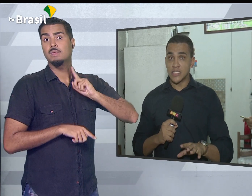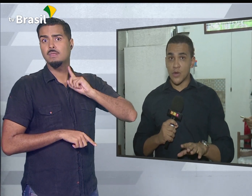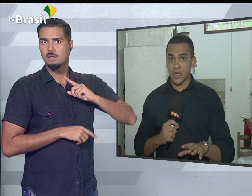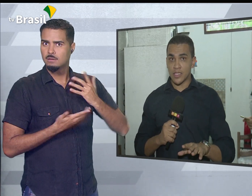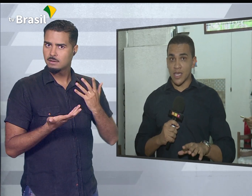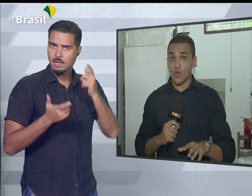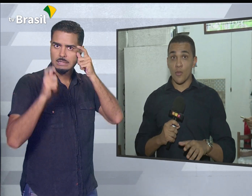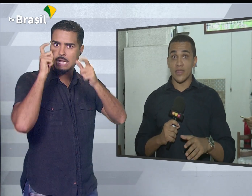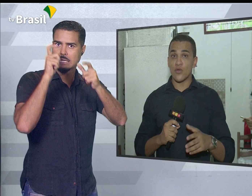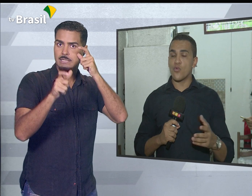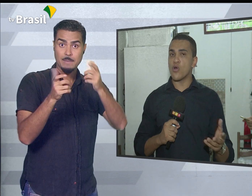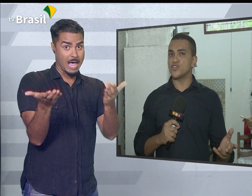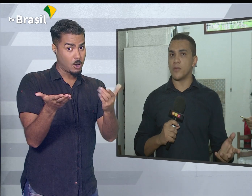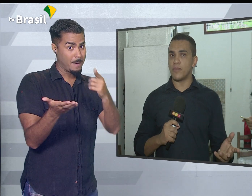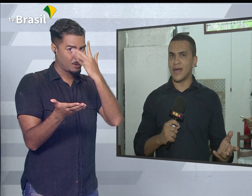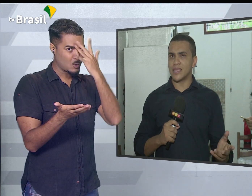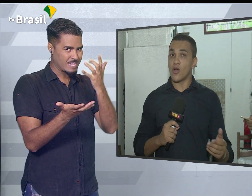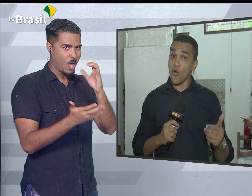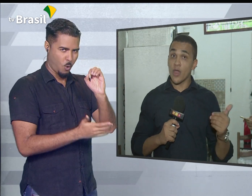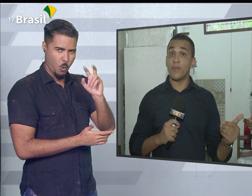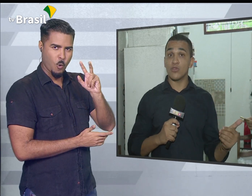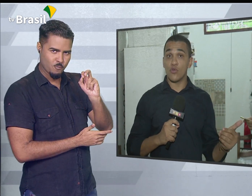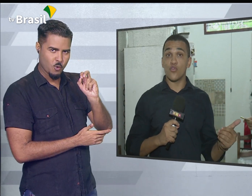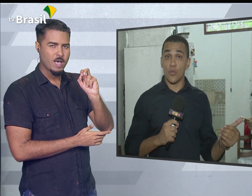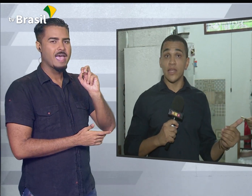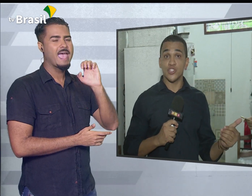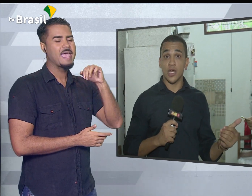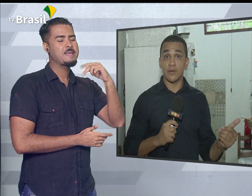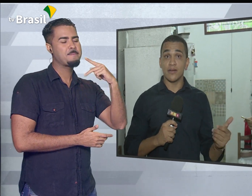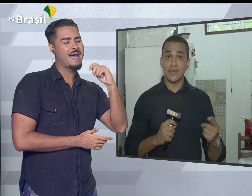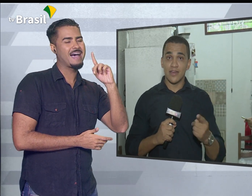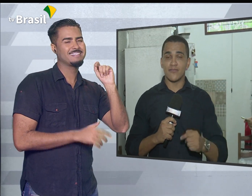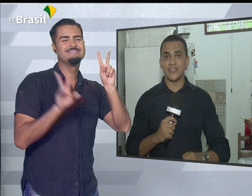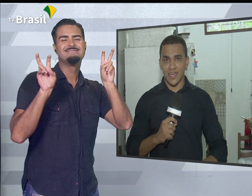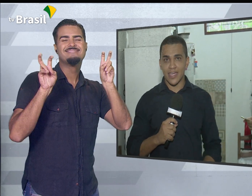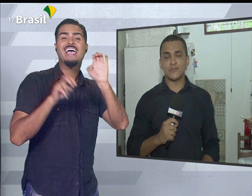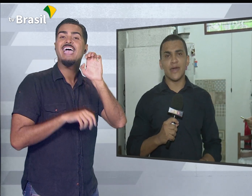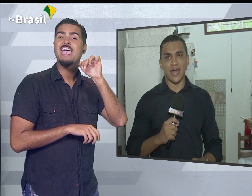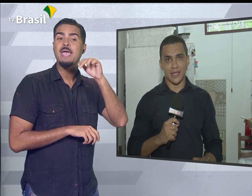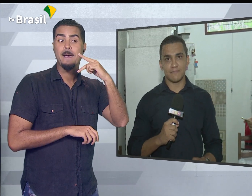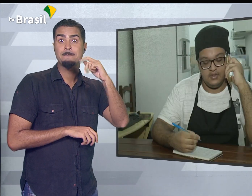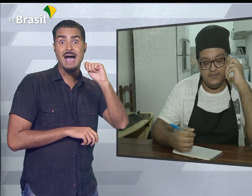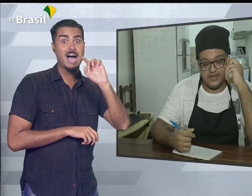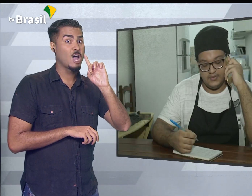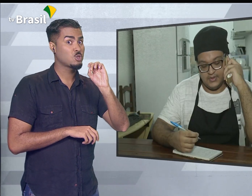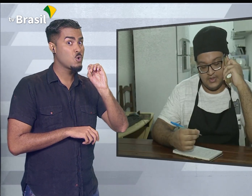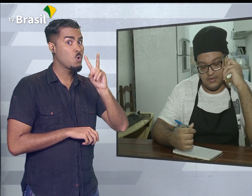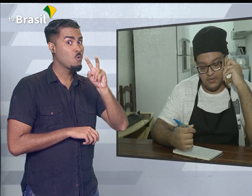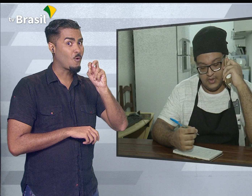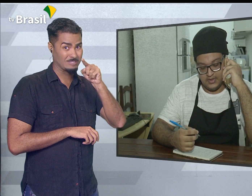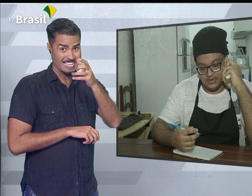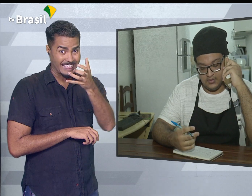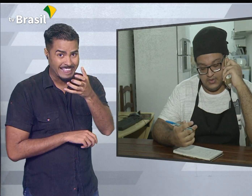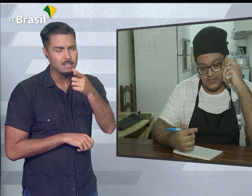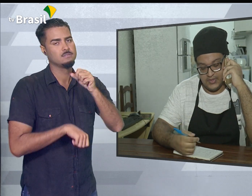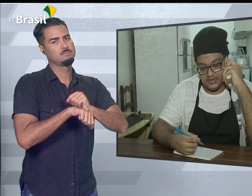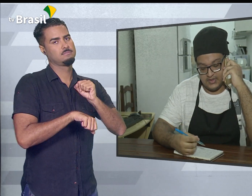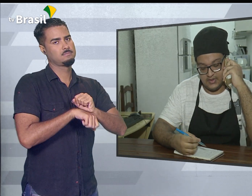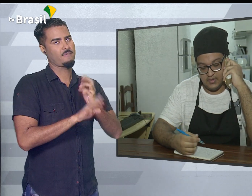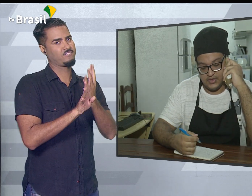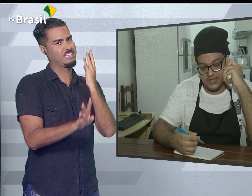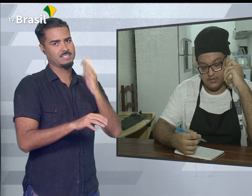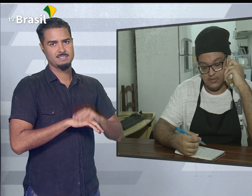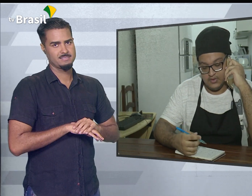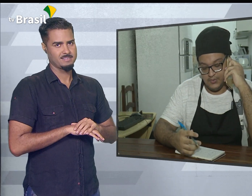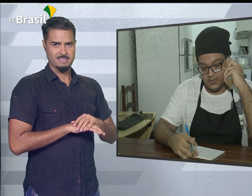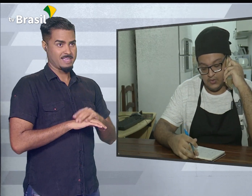Hoje, se alguém quiser encomendar um ovo de empada, ou empadovo como ele chama, vai ter que esperar. Infelizmente, as encomendas estão suspensas